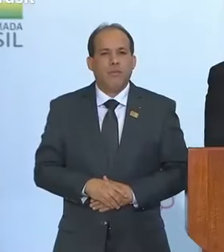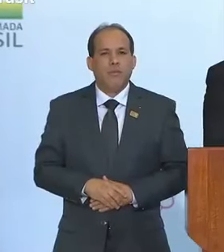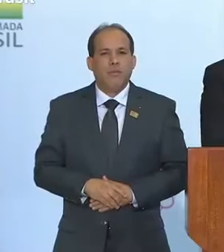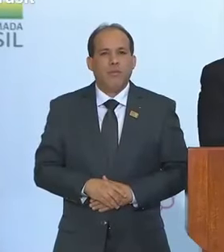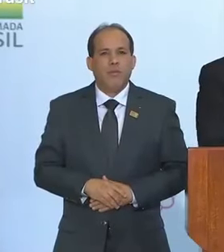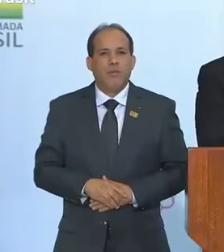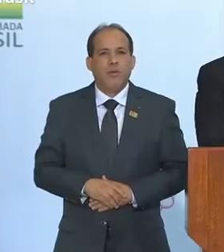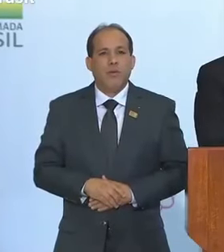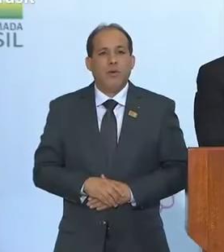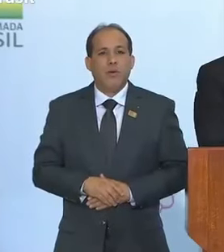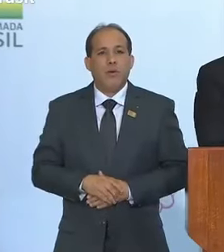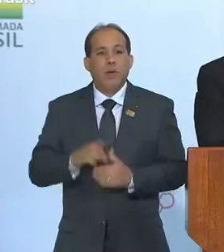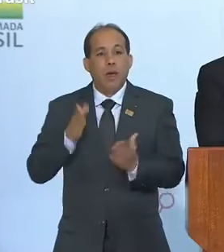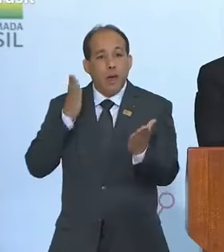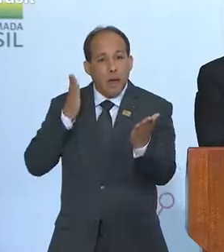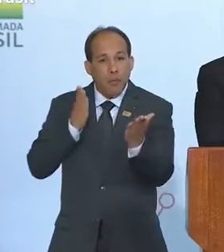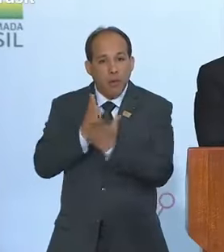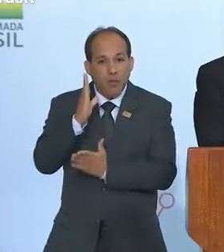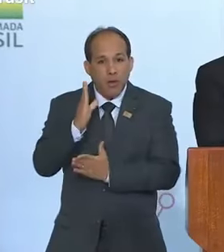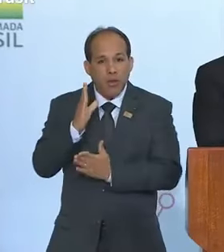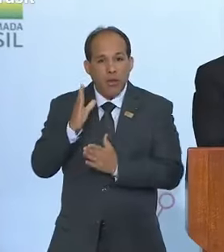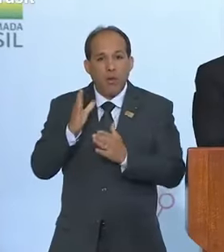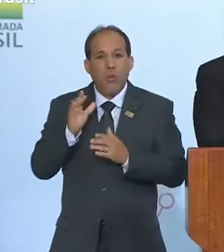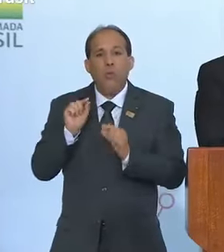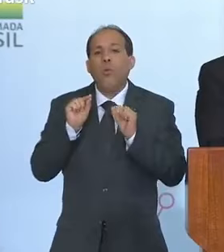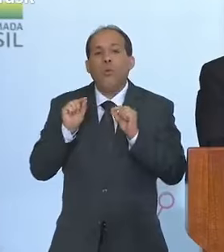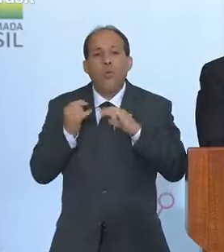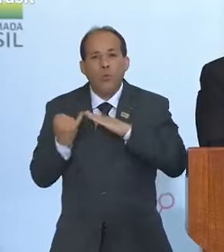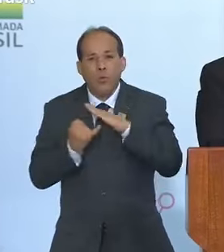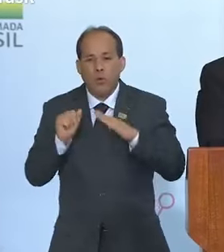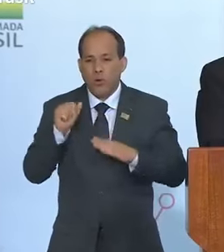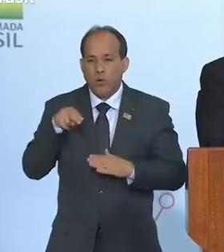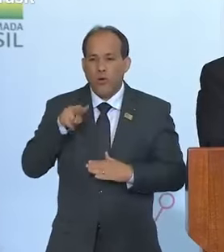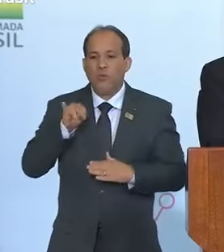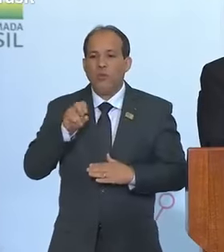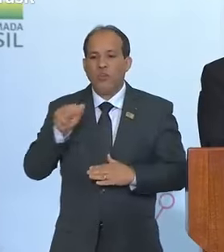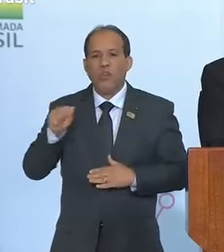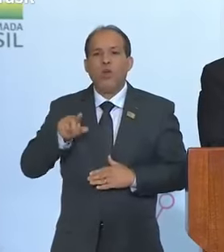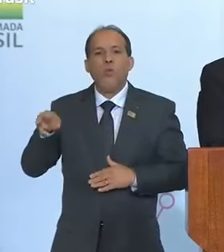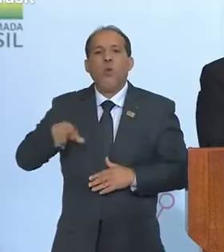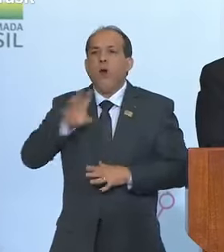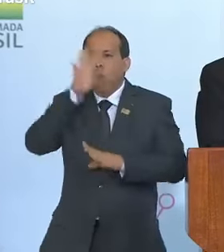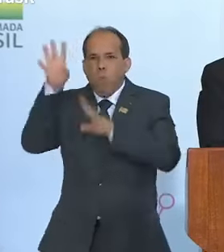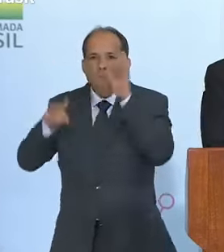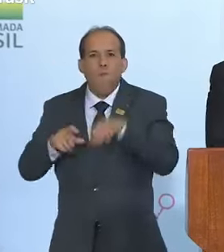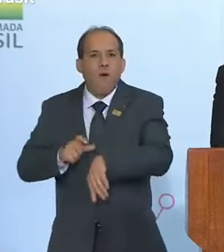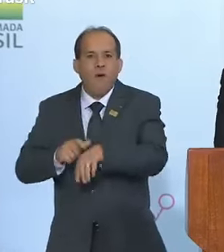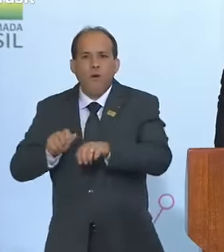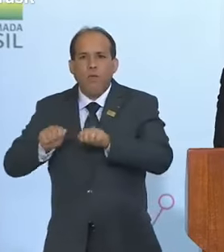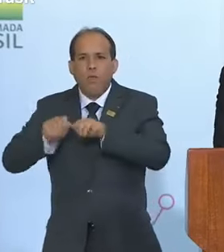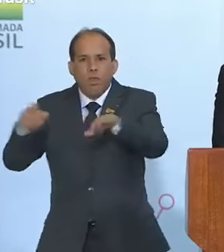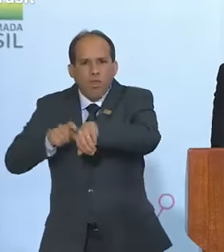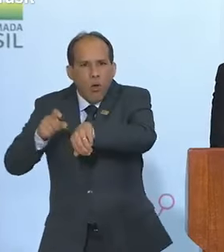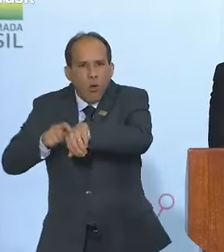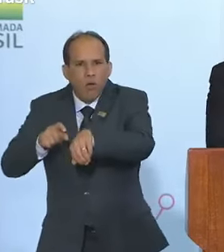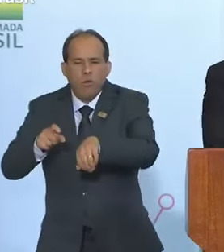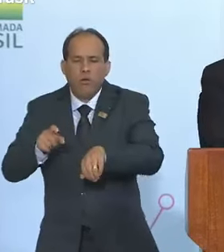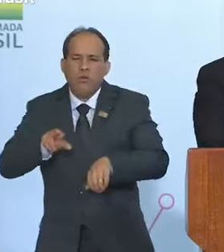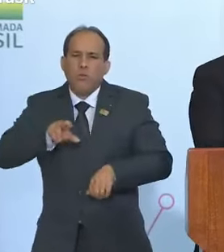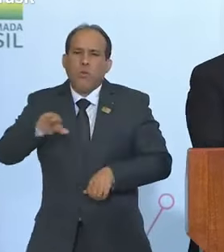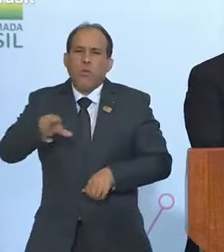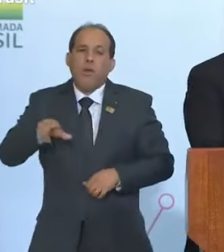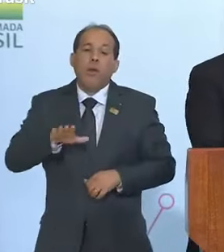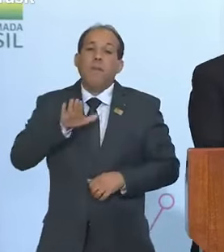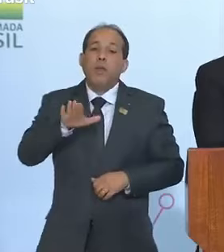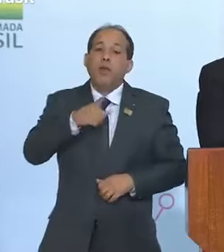ela tem que ser aprovada pela Anvisa. Isso não é toque de caixa, nem de uma hora para outra. E